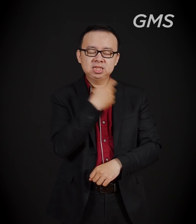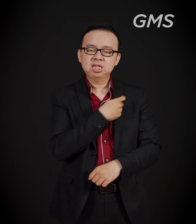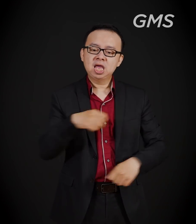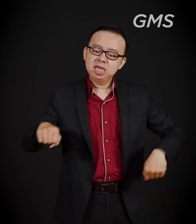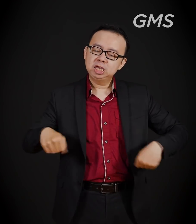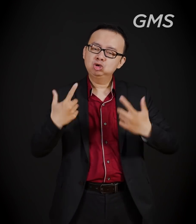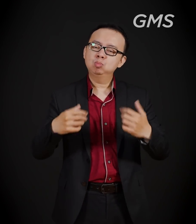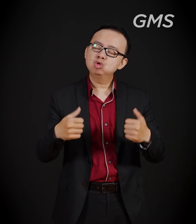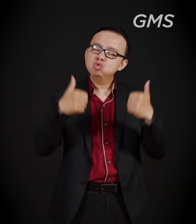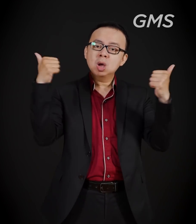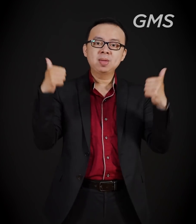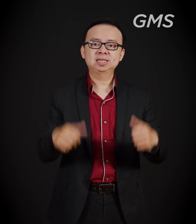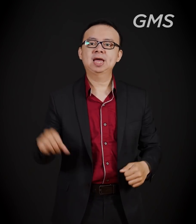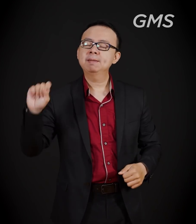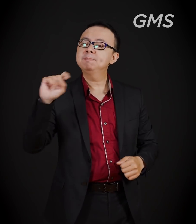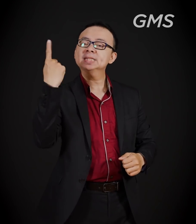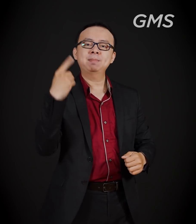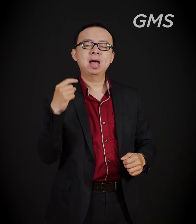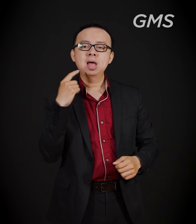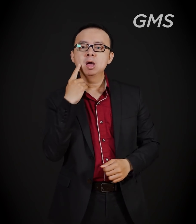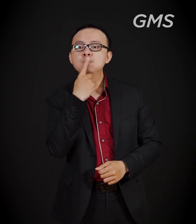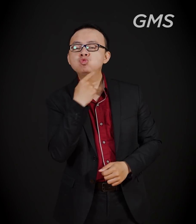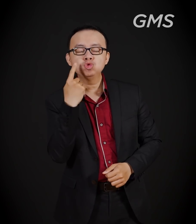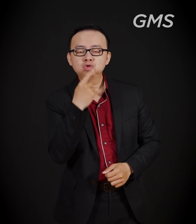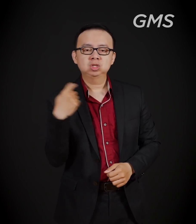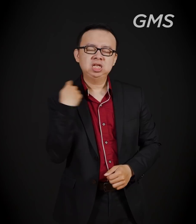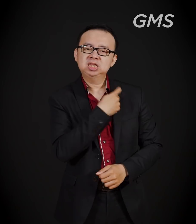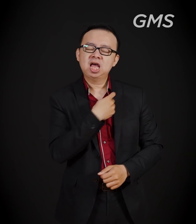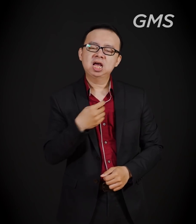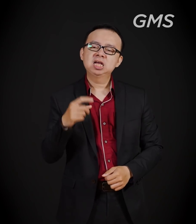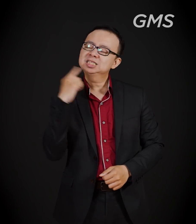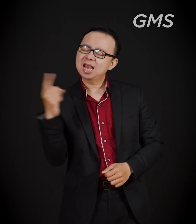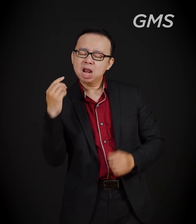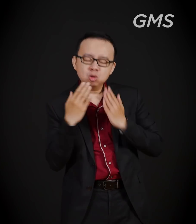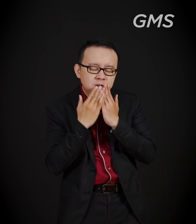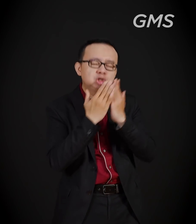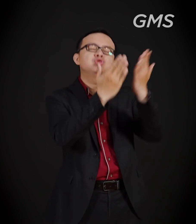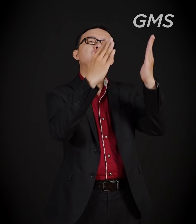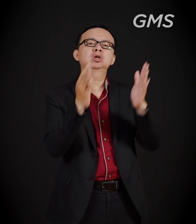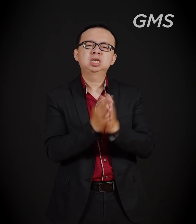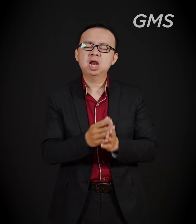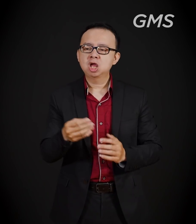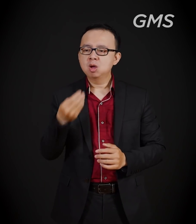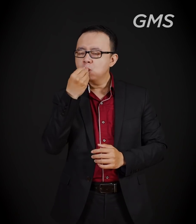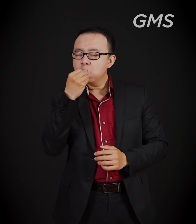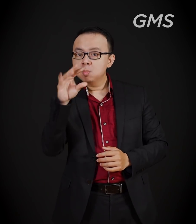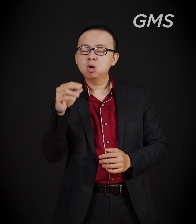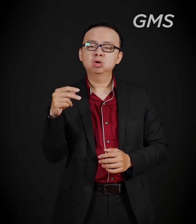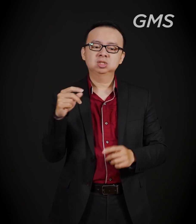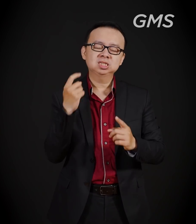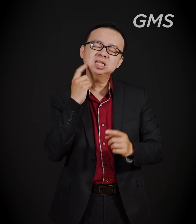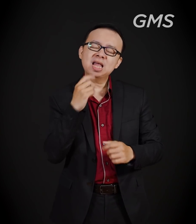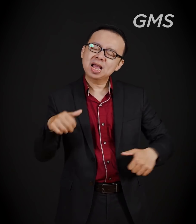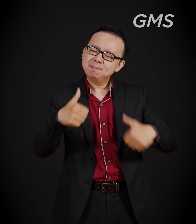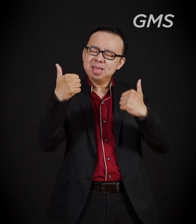kita harus selalu penuh syukur. Kata-kata kita membangun serta tidak malu bercerita tentang kebaikan Tuhan. Saya ulangi sekali lagi, mulut